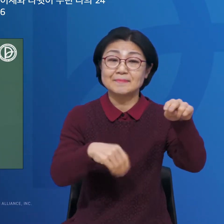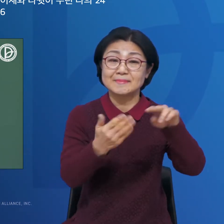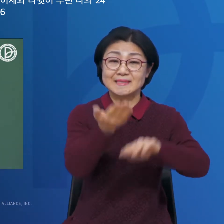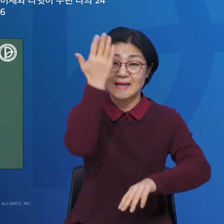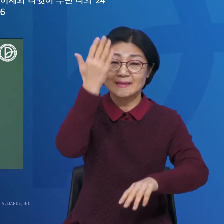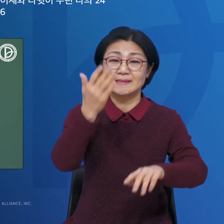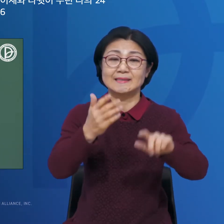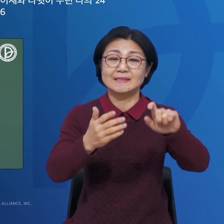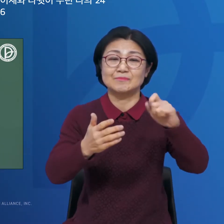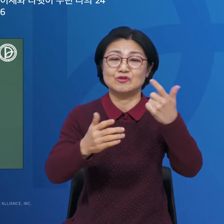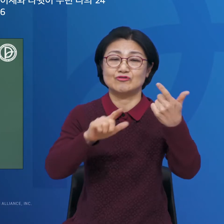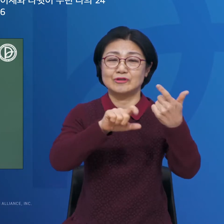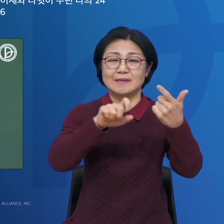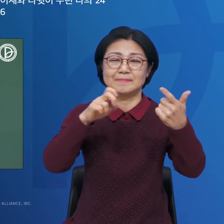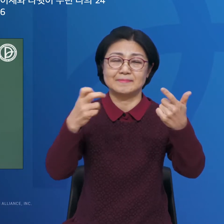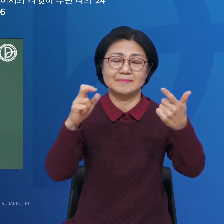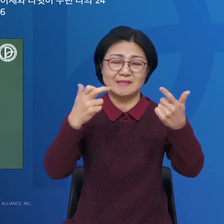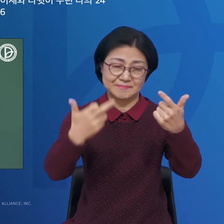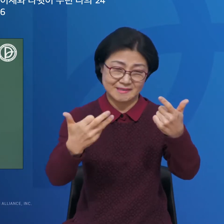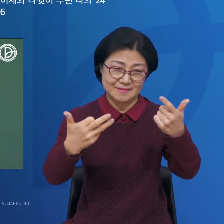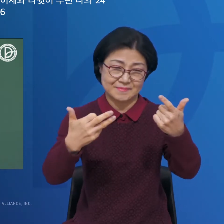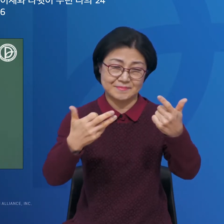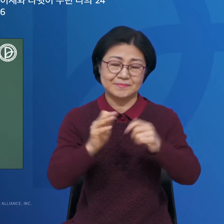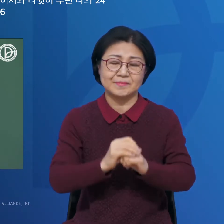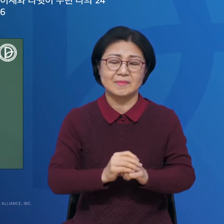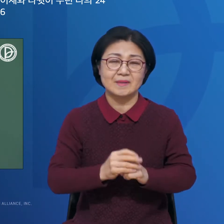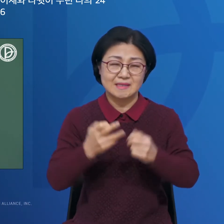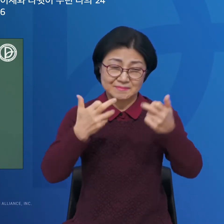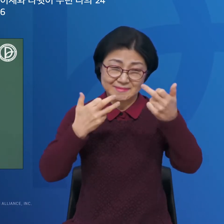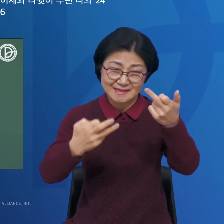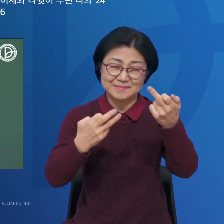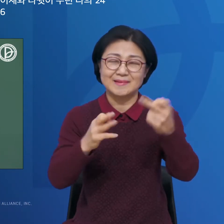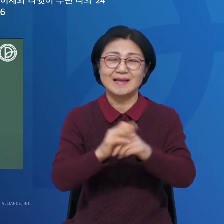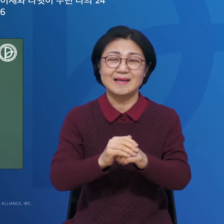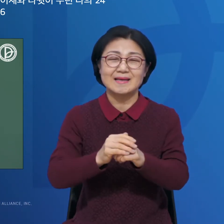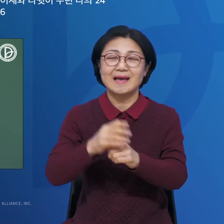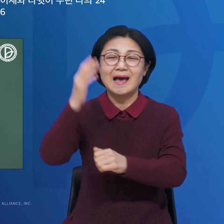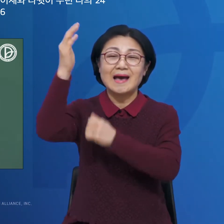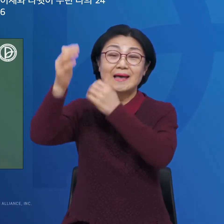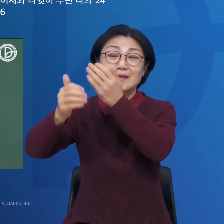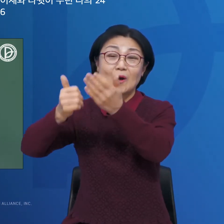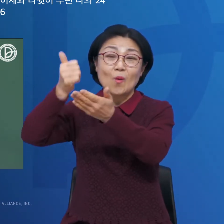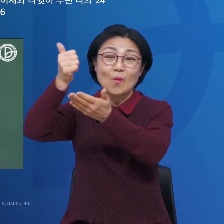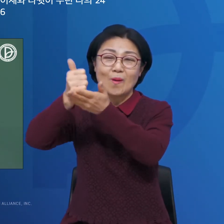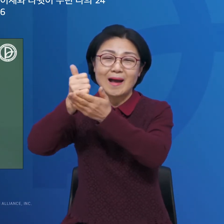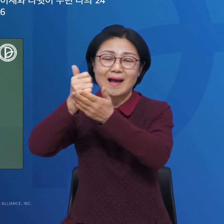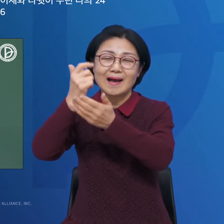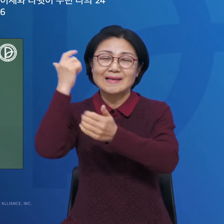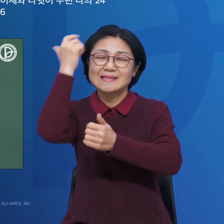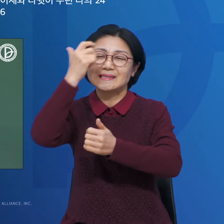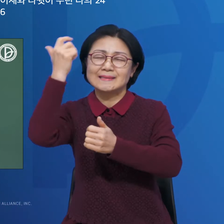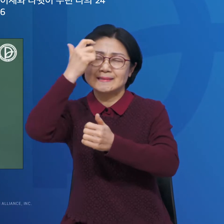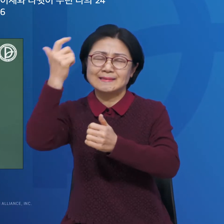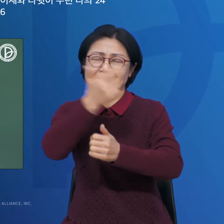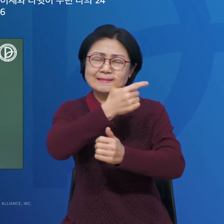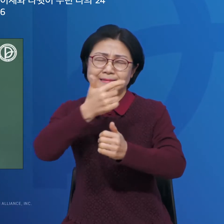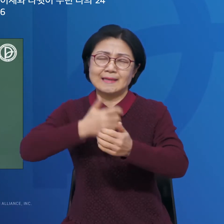여호와의 신에 크게 감동되니라. He was a person who was greatly moved by the Spirit of God.